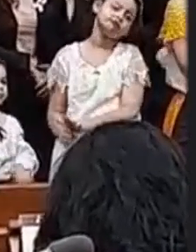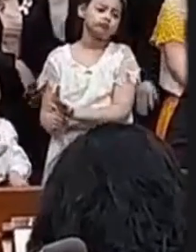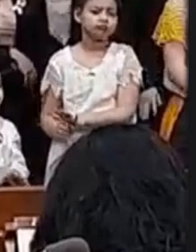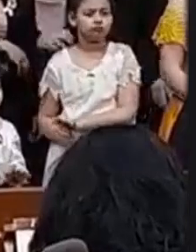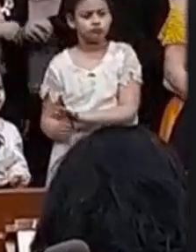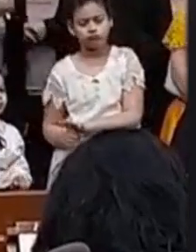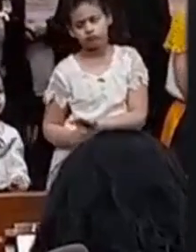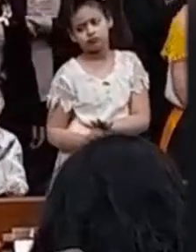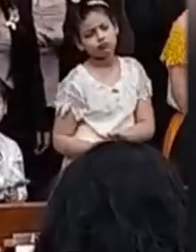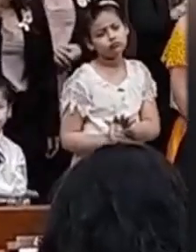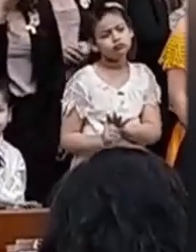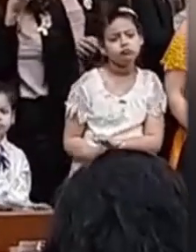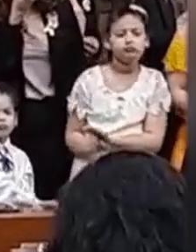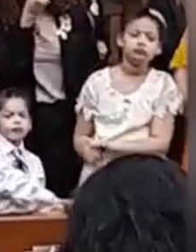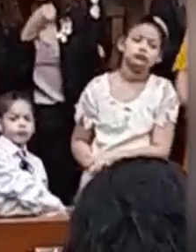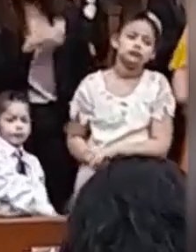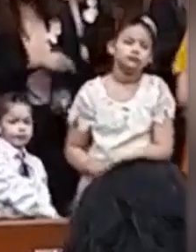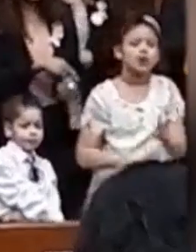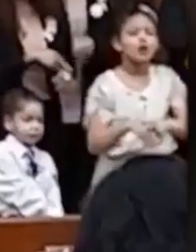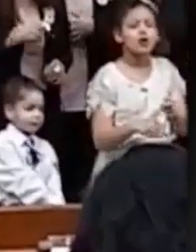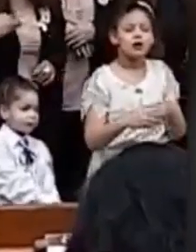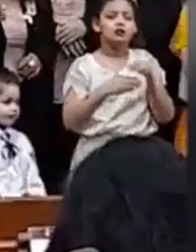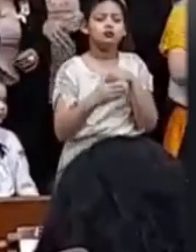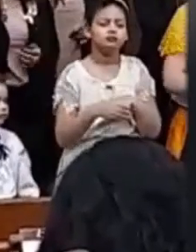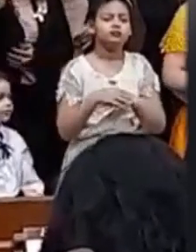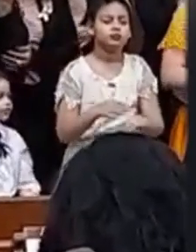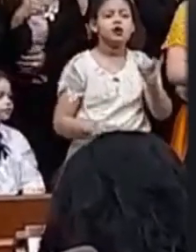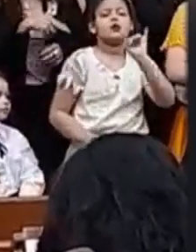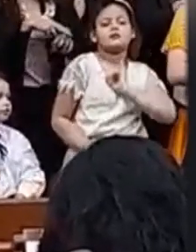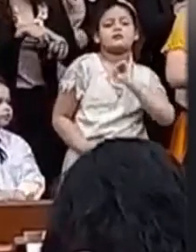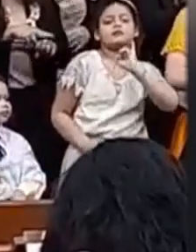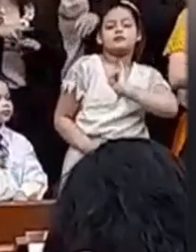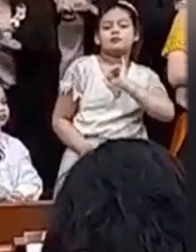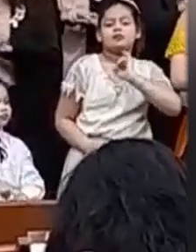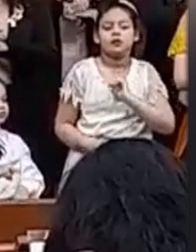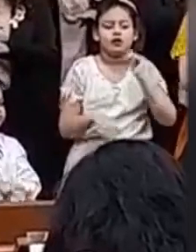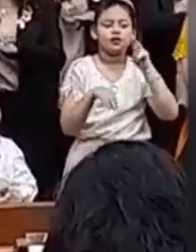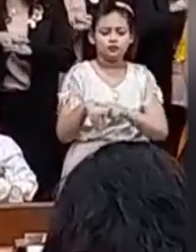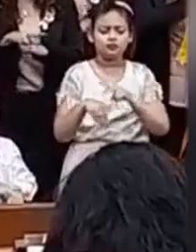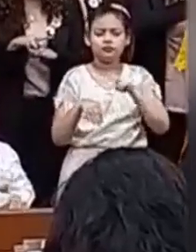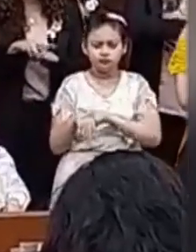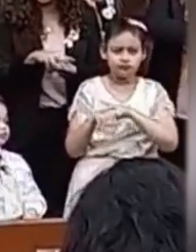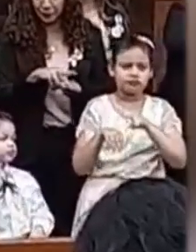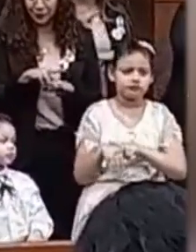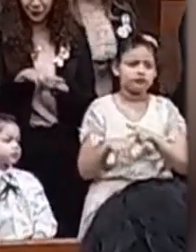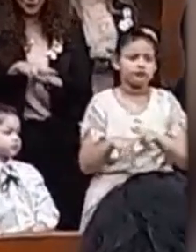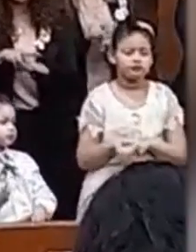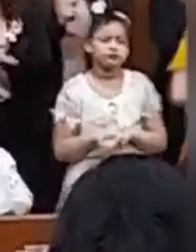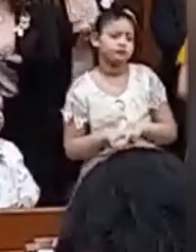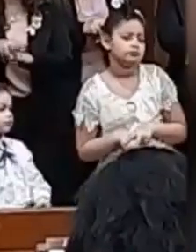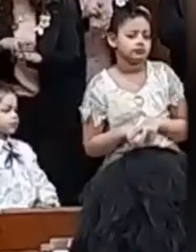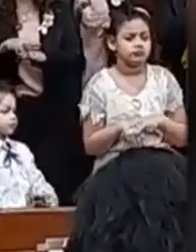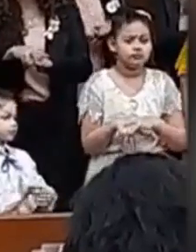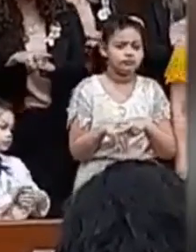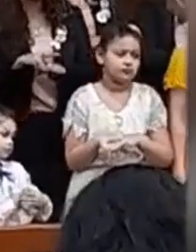una estructura diferente, pero es concreta. A veces en una palabra, en una